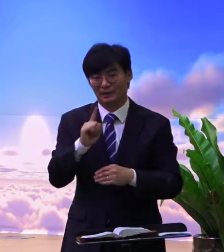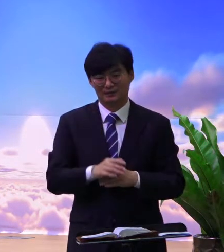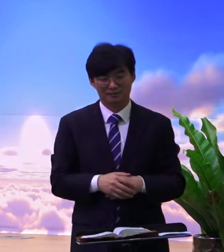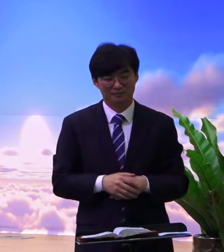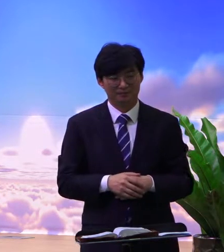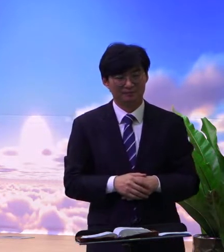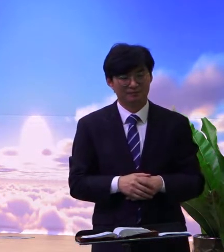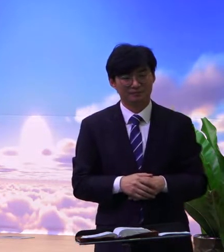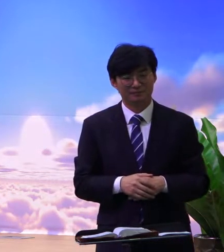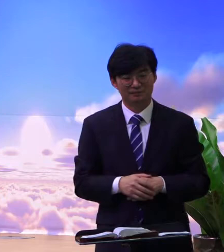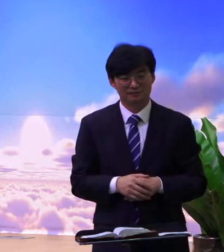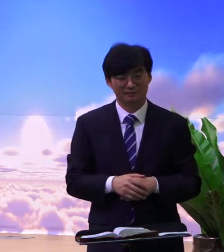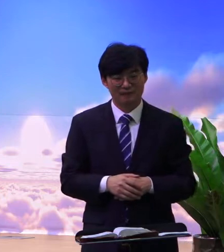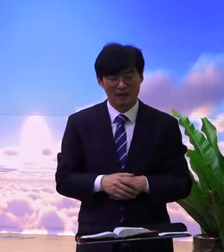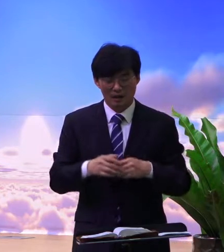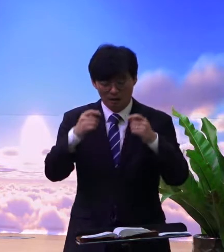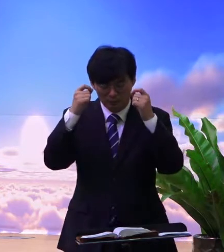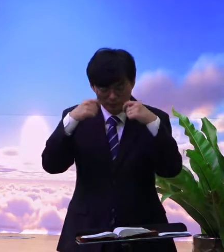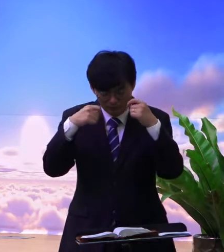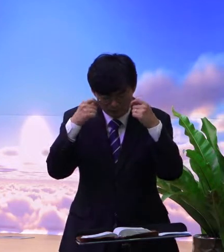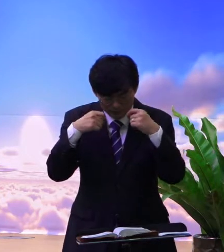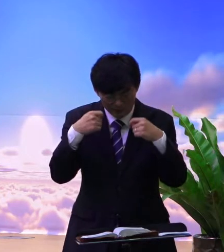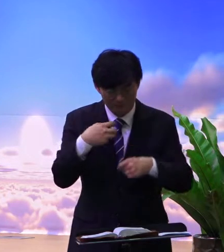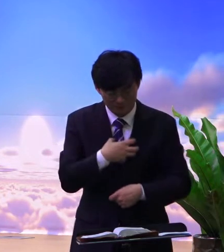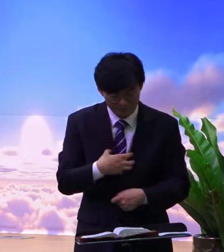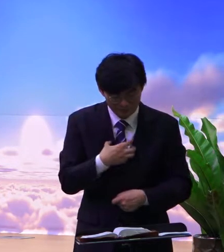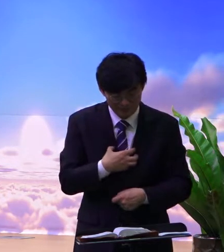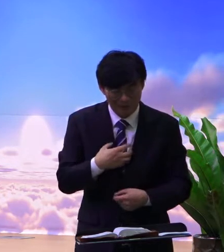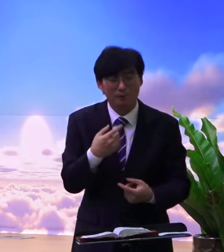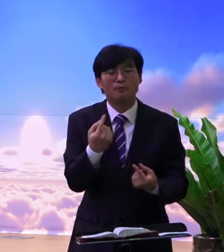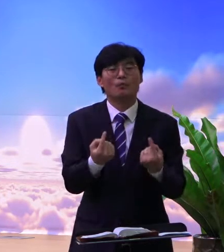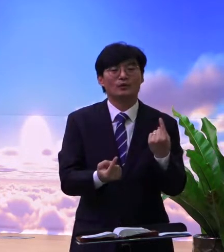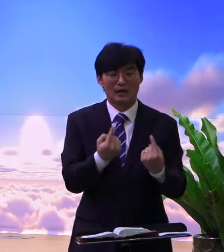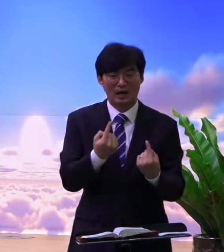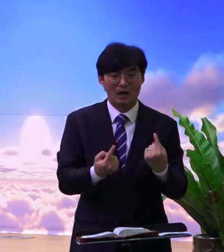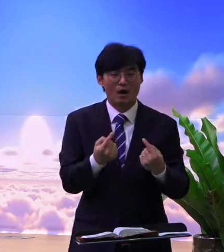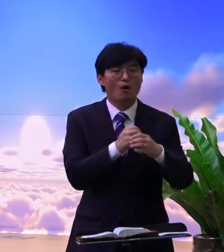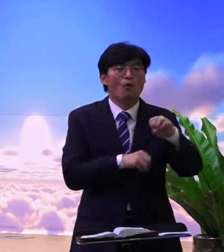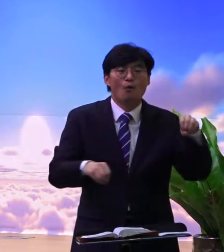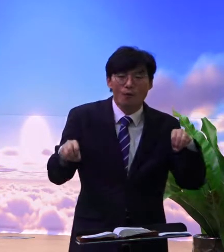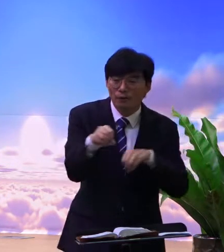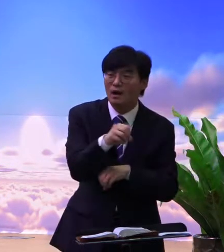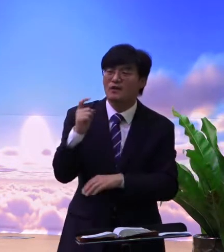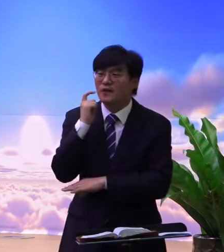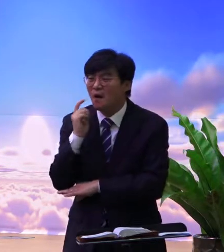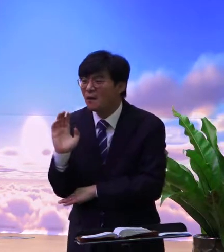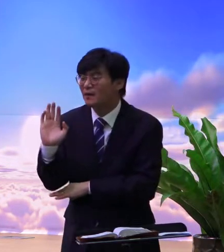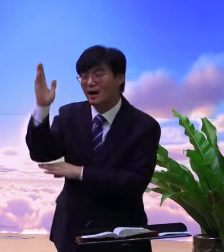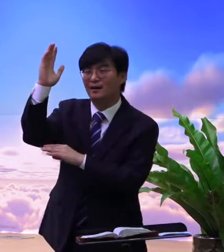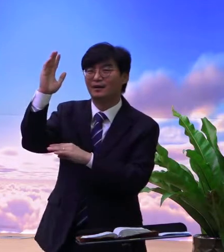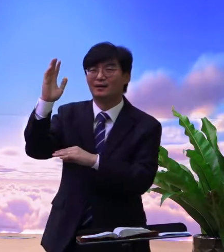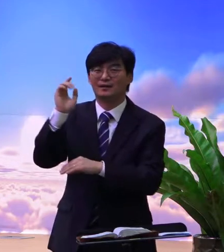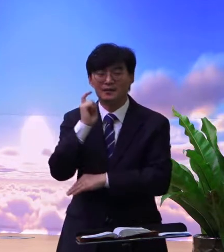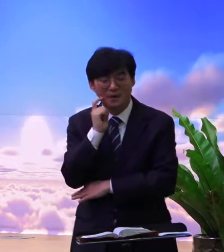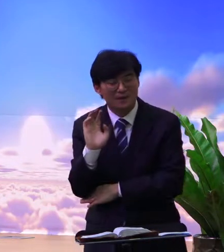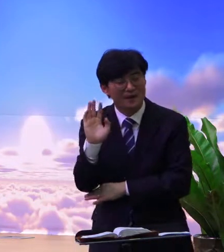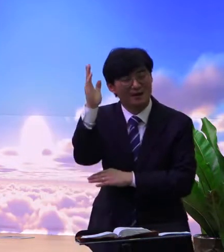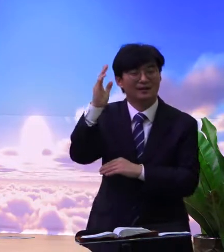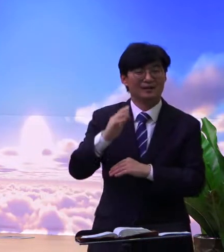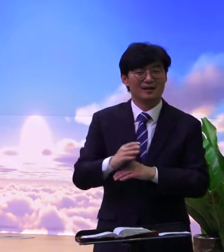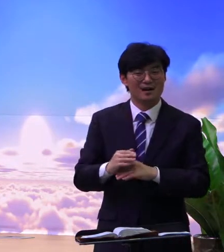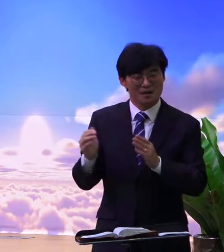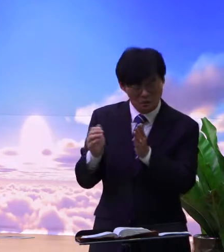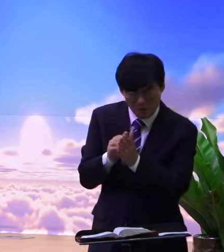선호 목사님은 장례식장에 슬퍼하기보다는 오히려 이런 찬양을 했습니다. 영광일세, 영광일세,